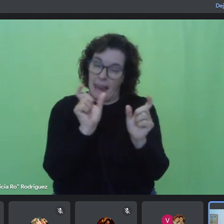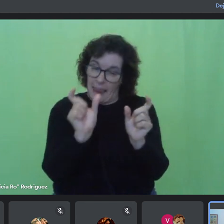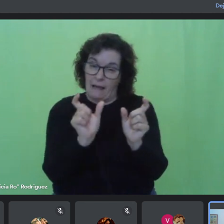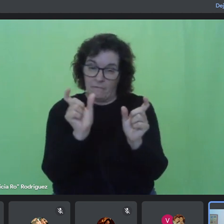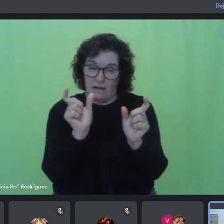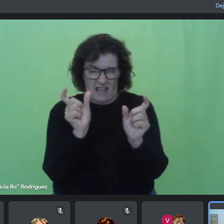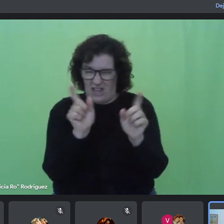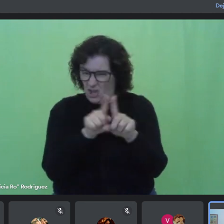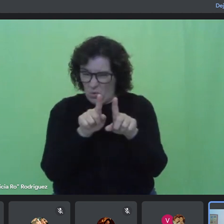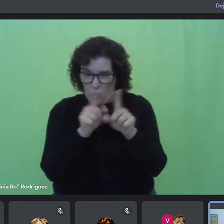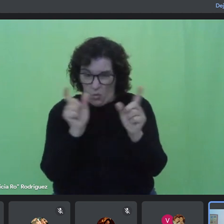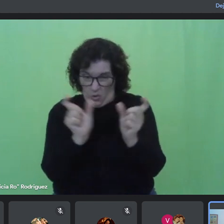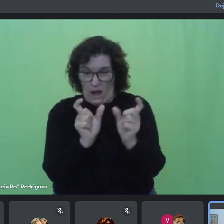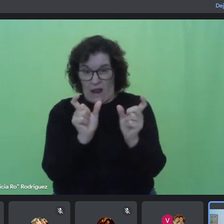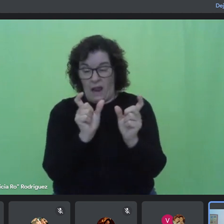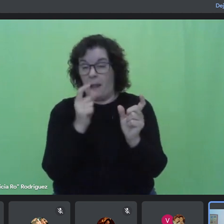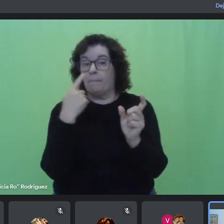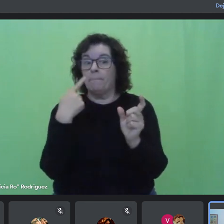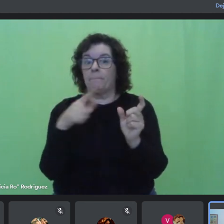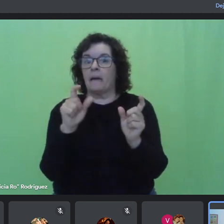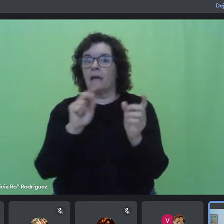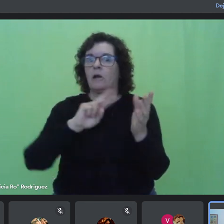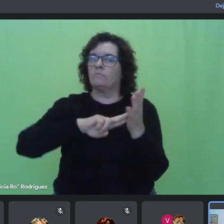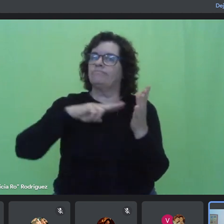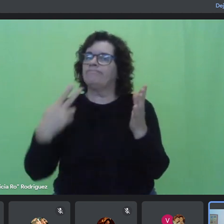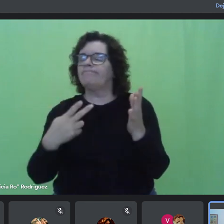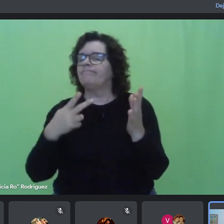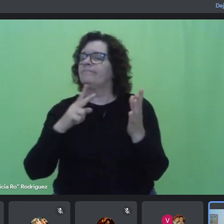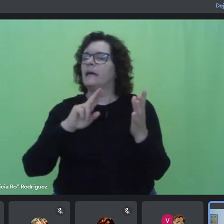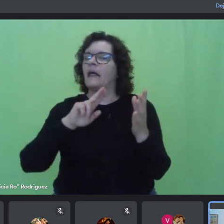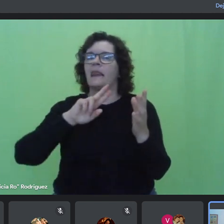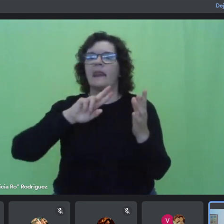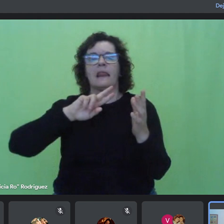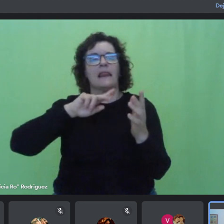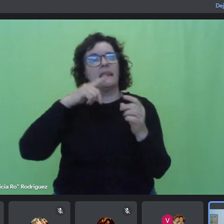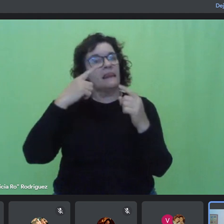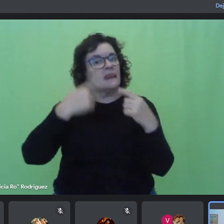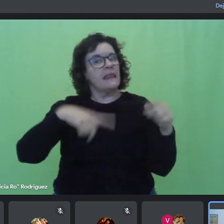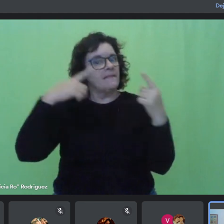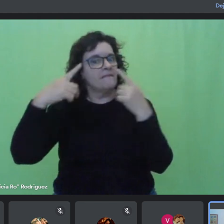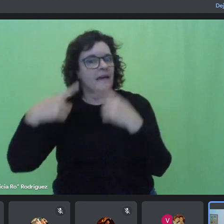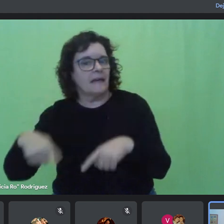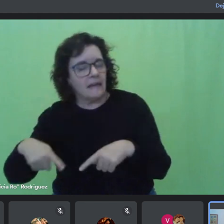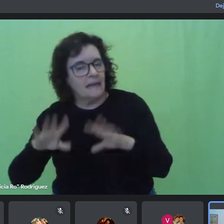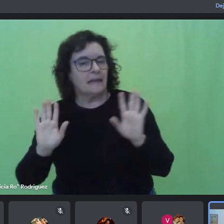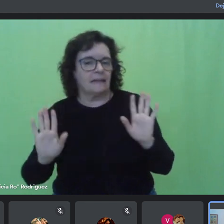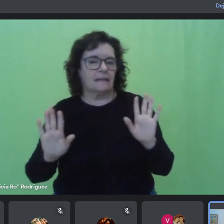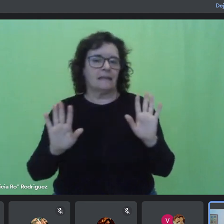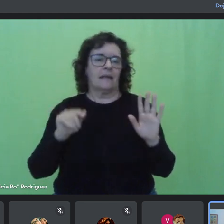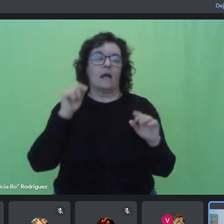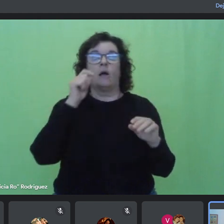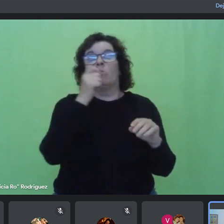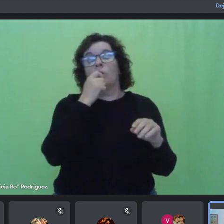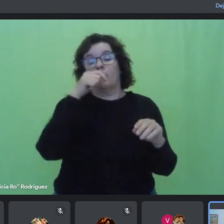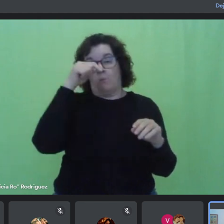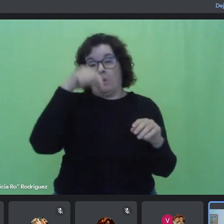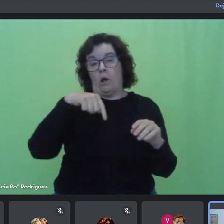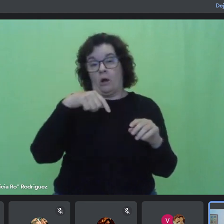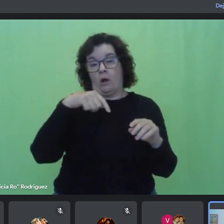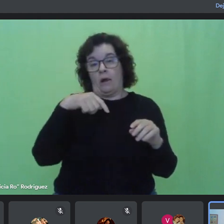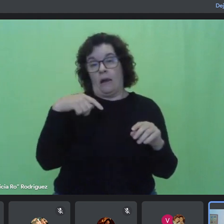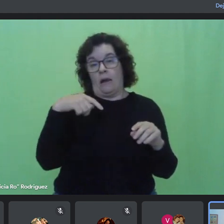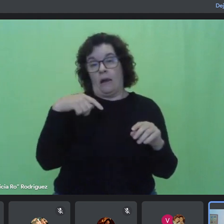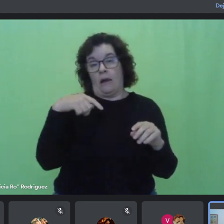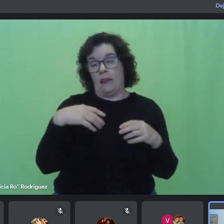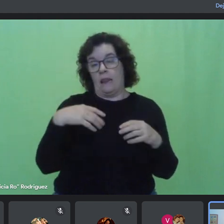pensás siempre, si lo reemplazás, el desafío es para algo o es hacer algo, ¿sí? Y lo